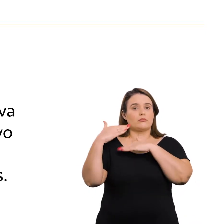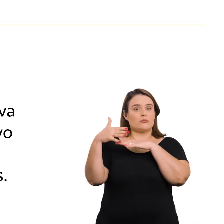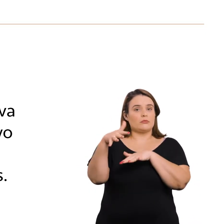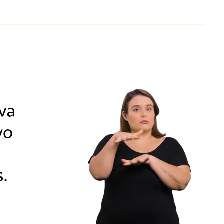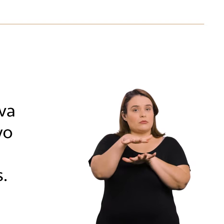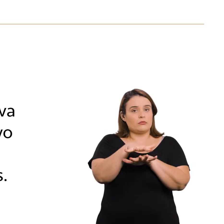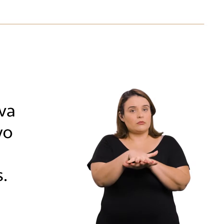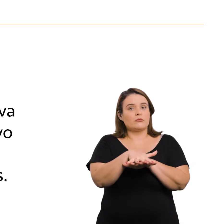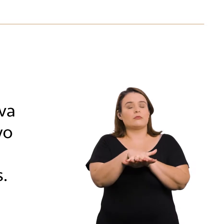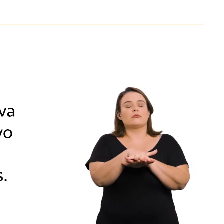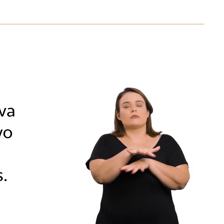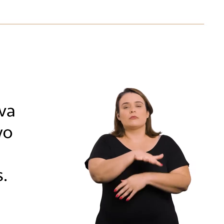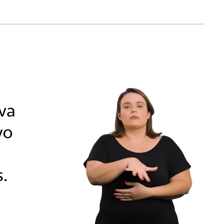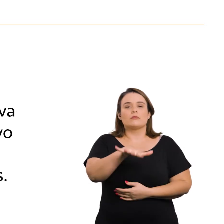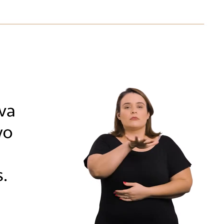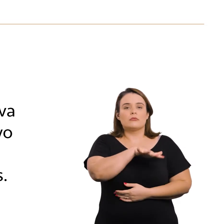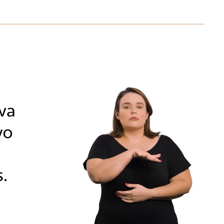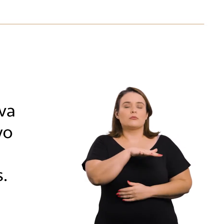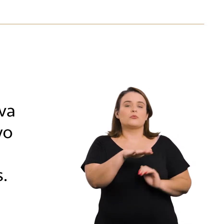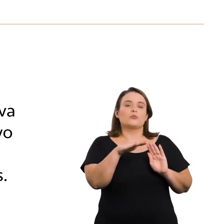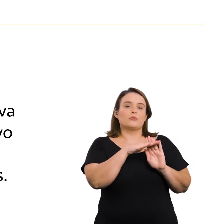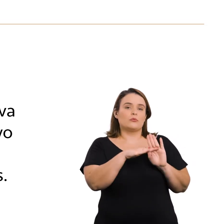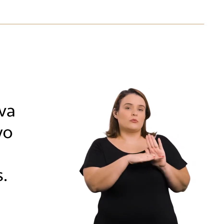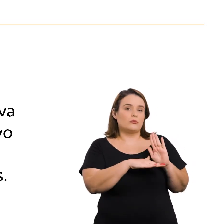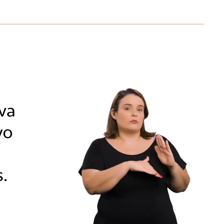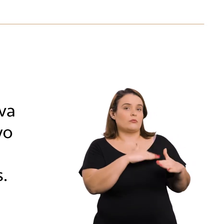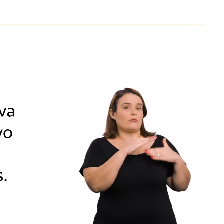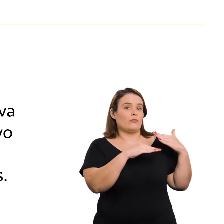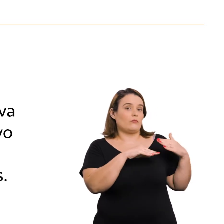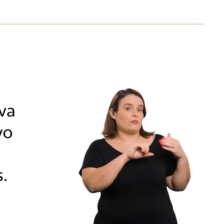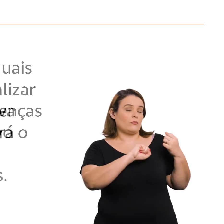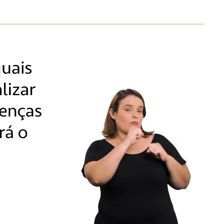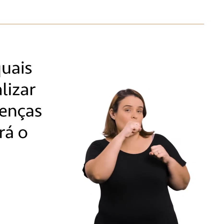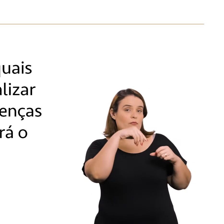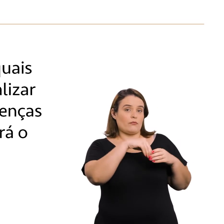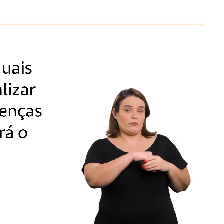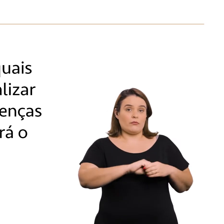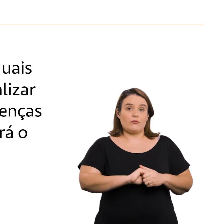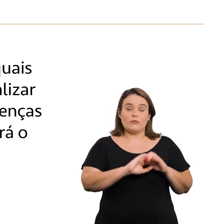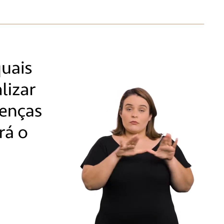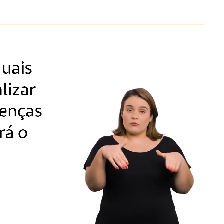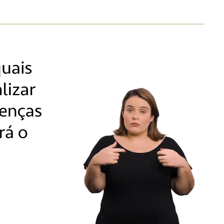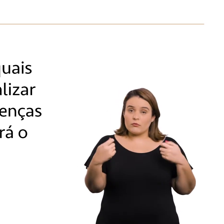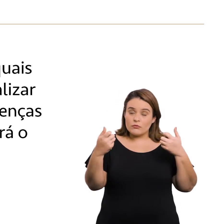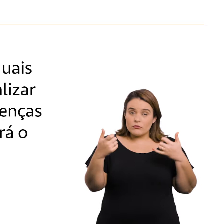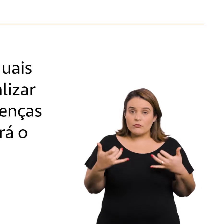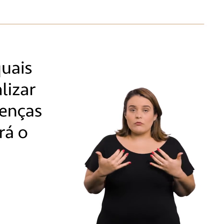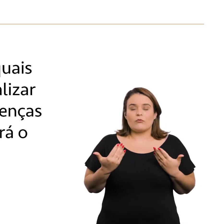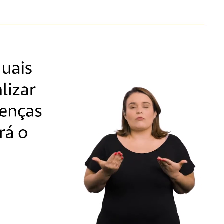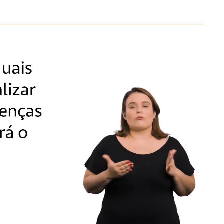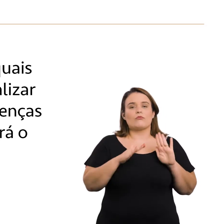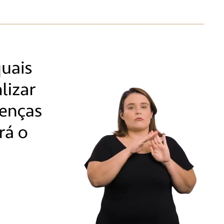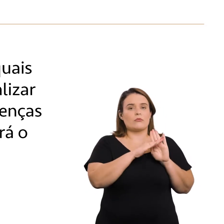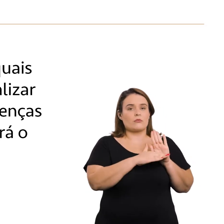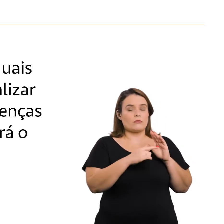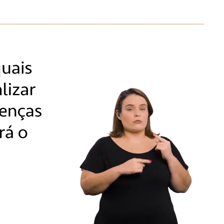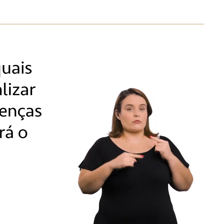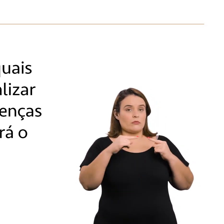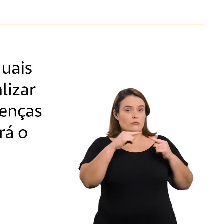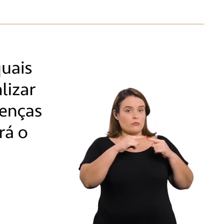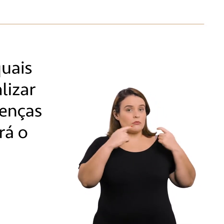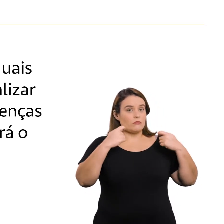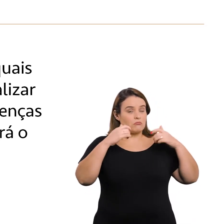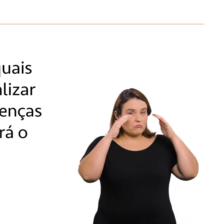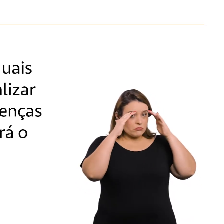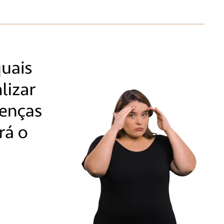desenvolvimento inclusivo no âmbito dos programas desenvolvidos nas empresas. Para tanto, deve-se definir quais são as premissas que